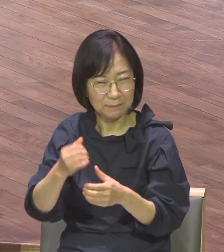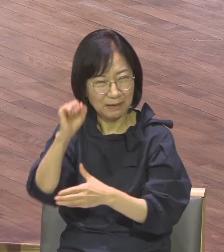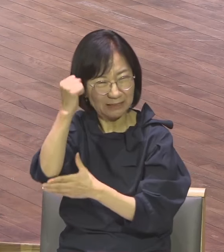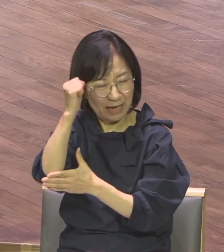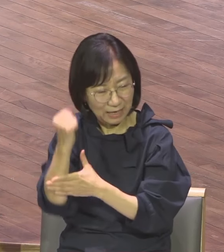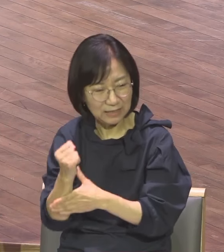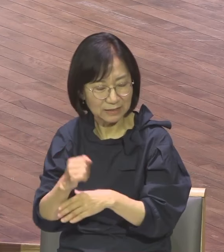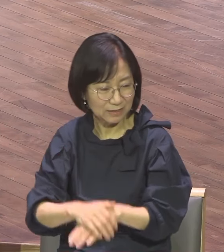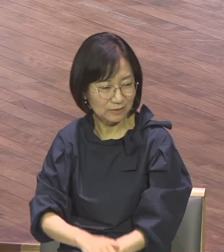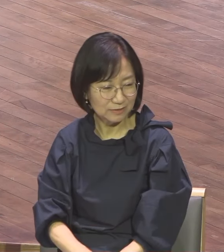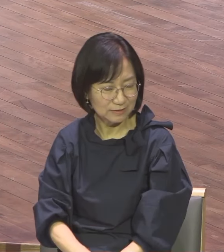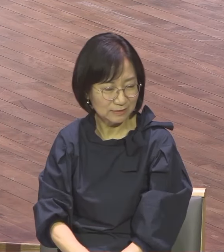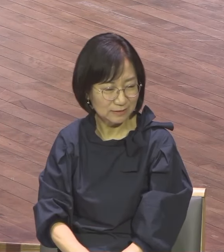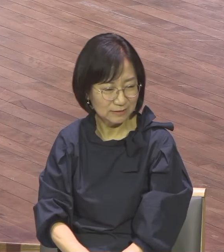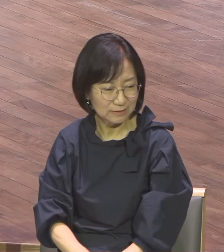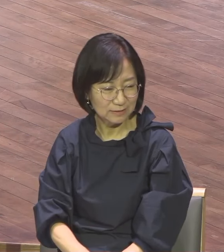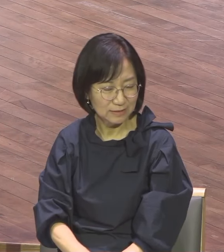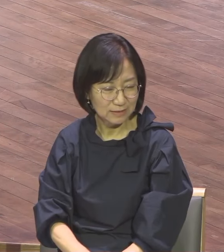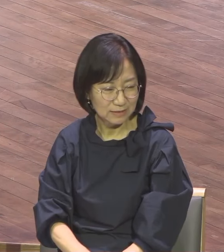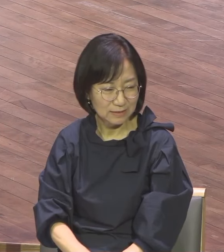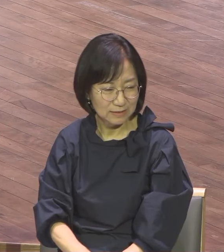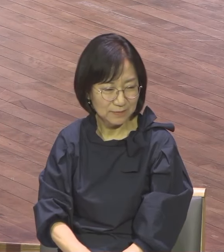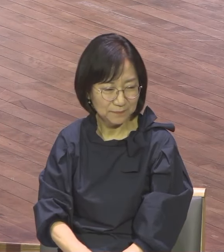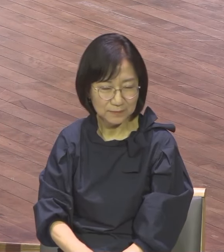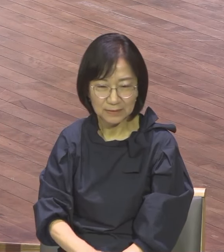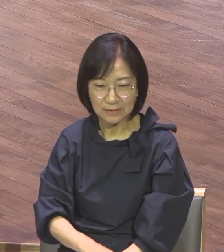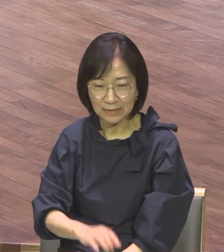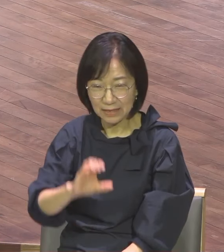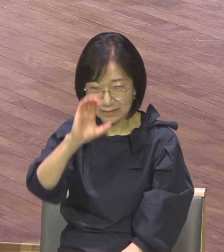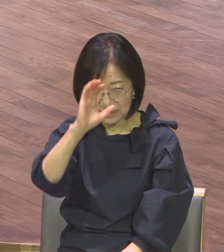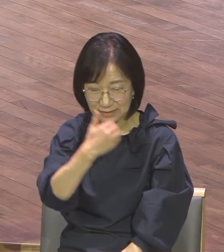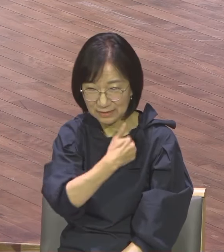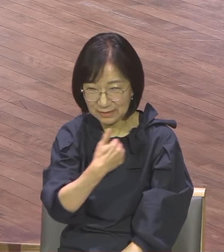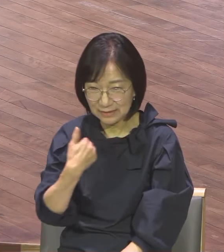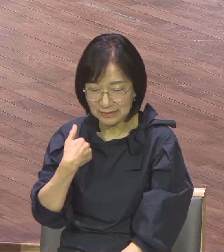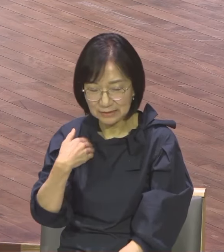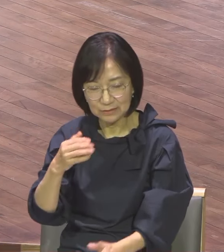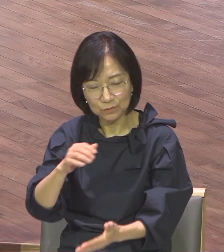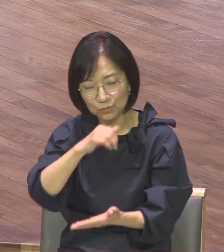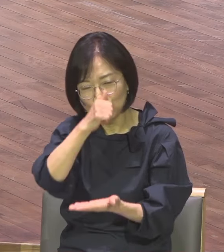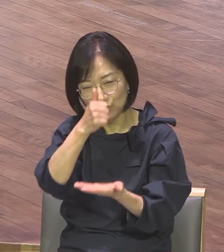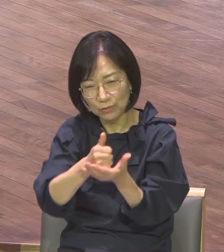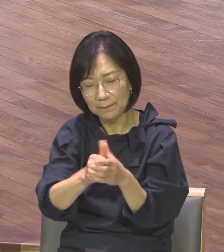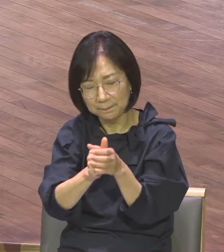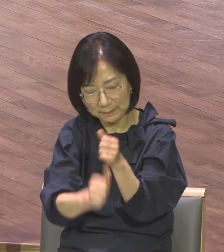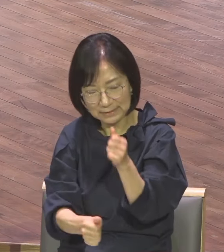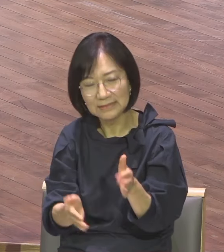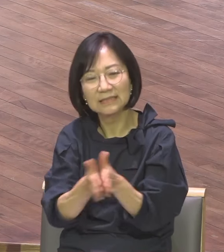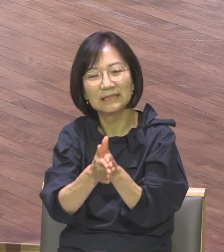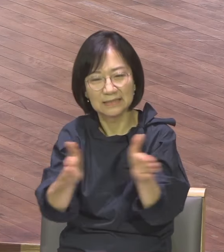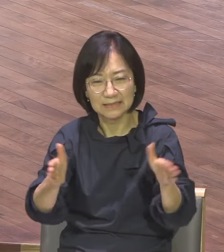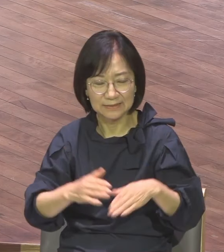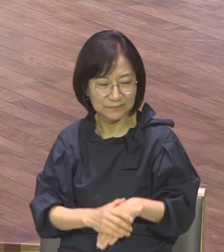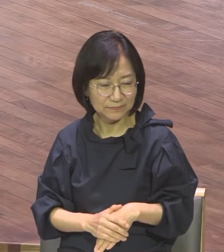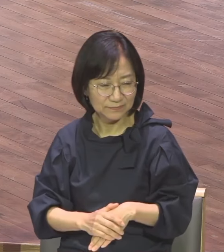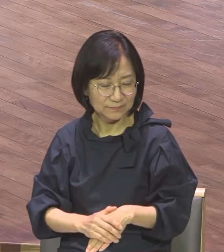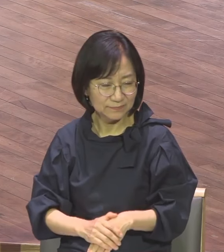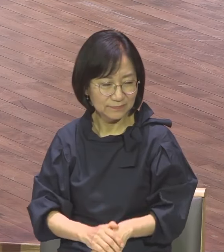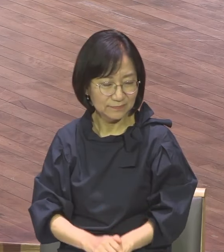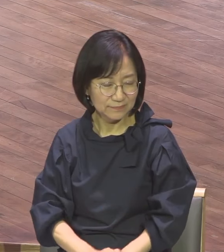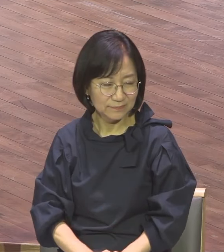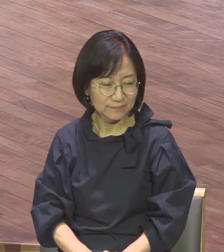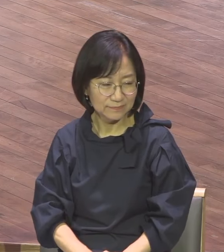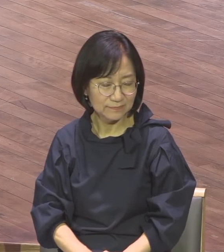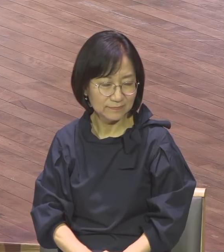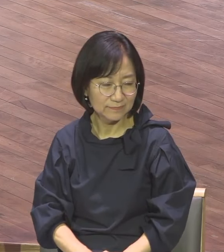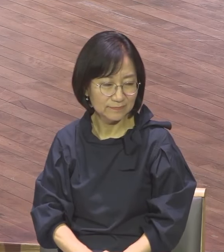그때부터 이 가톨릭이 타락하기 시작해. 타락은 원래부터 그렇게 복음이 없는 종교지만은 그래서